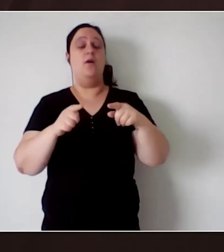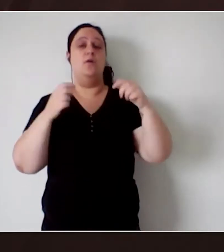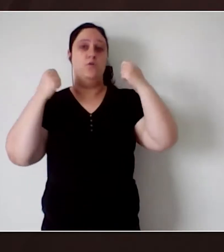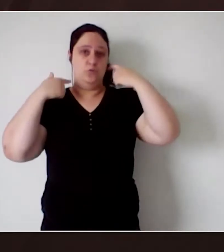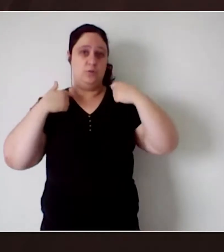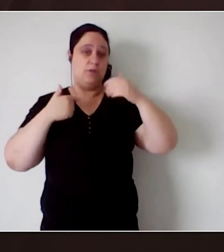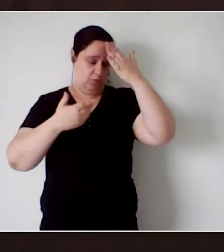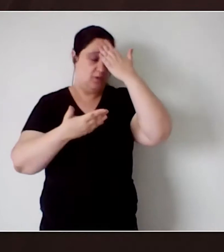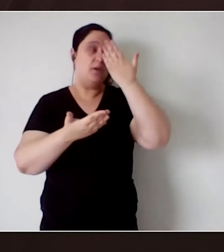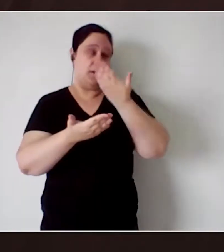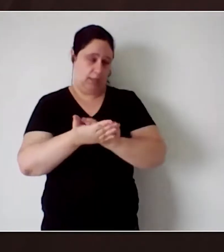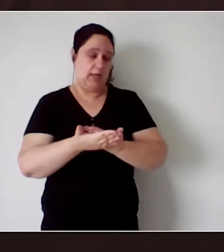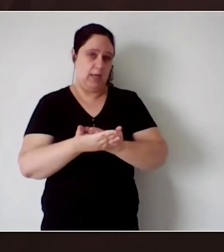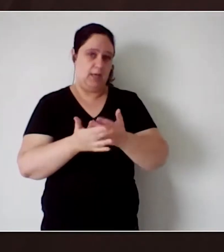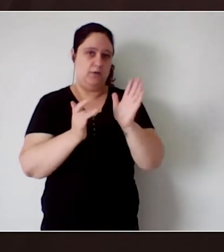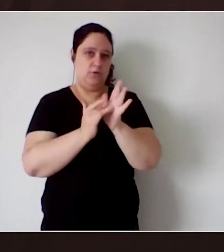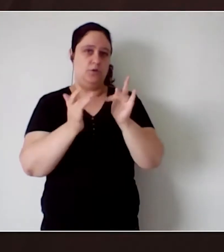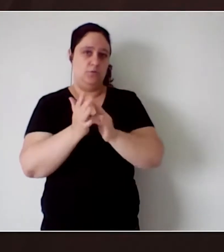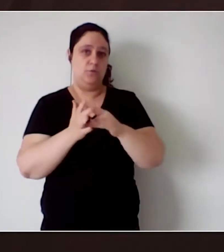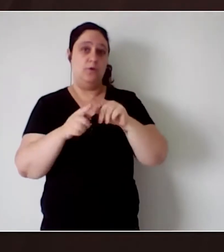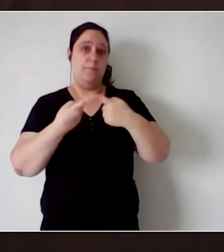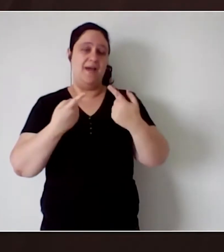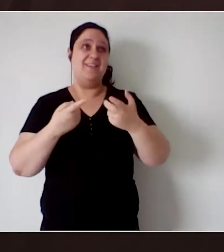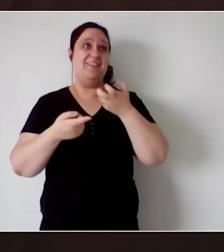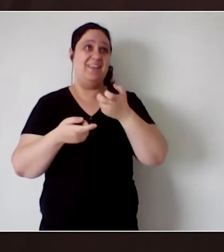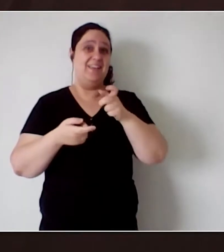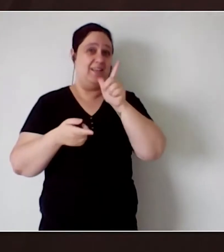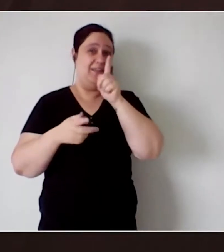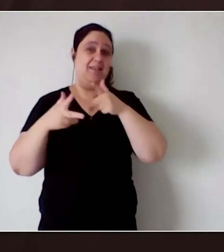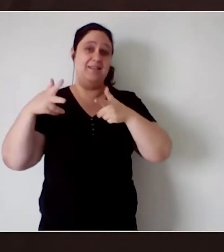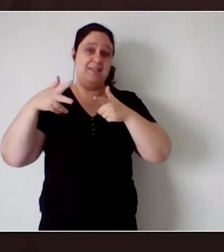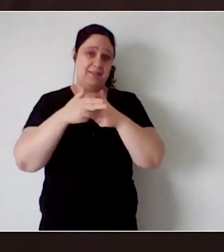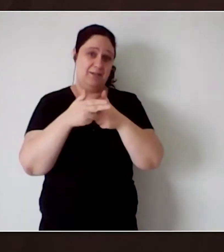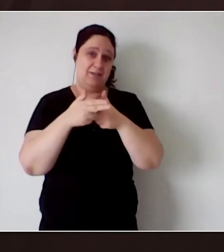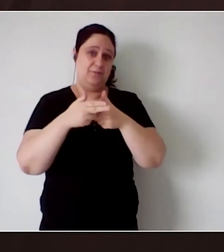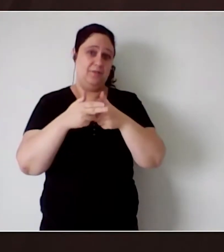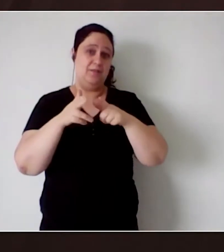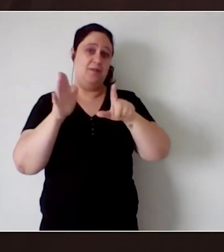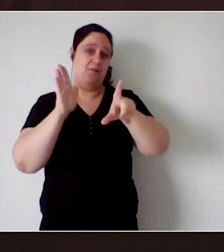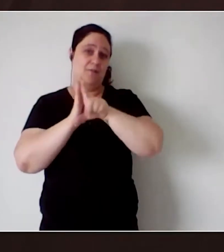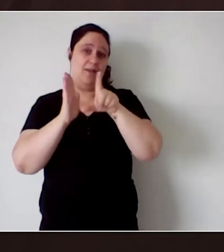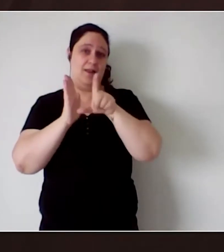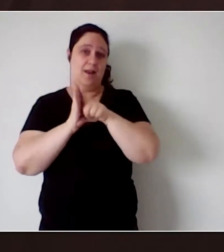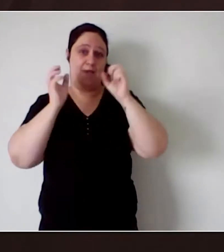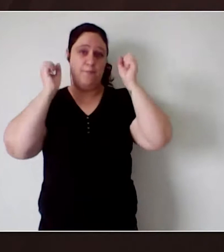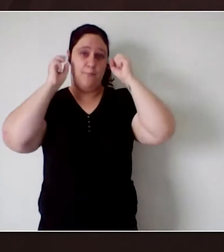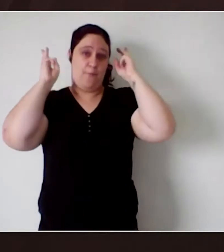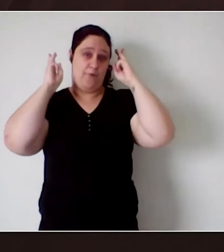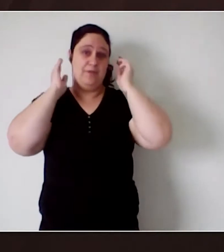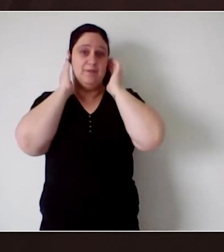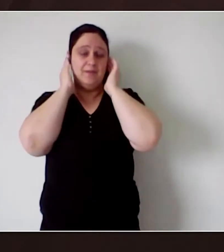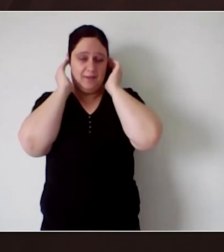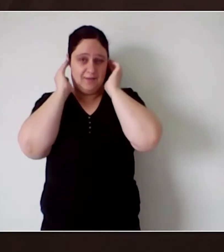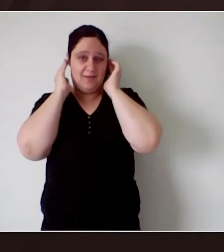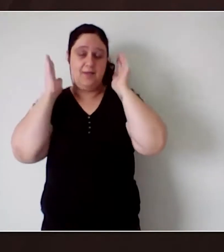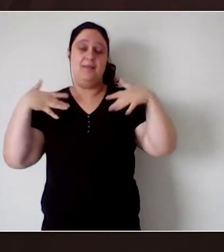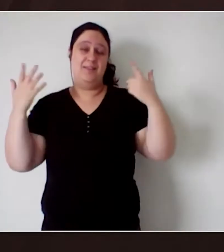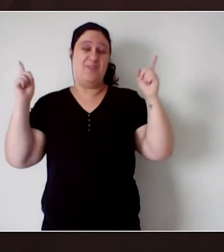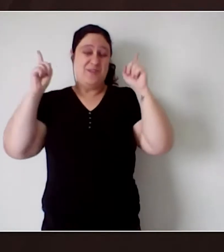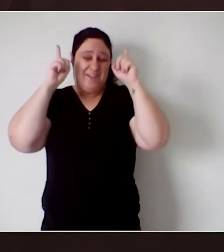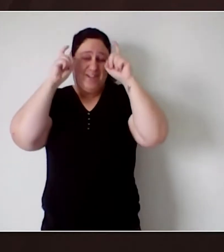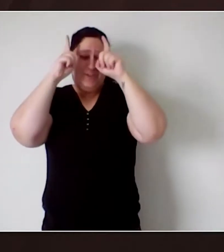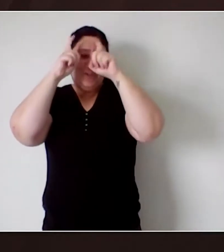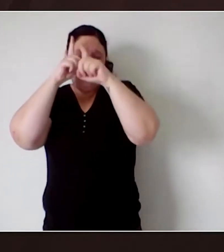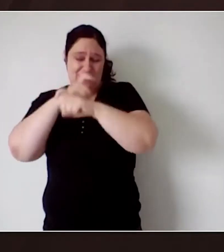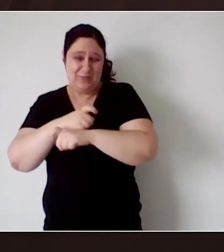Moisés. Então a batalha de Paulo foi muito grande, mas o que aconteceu de pior é de que esse tipo